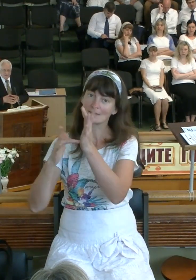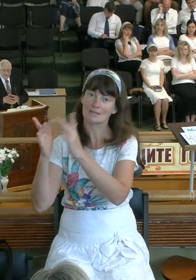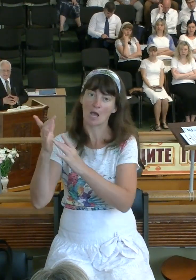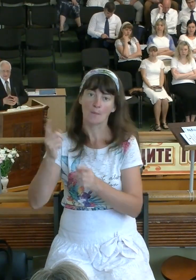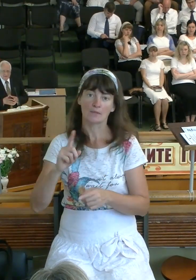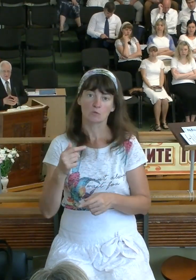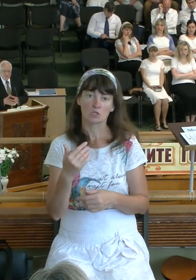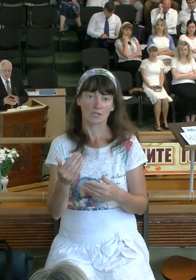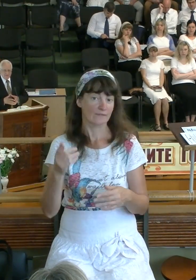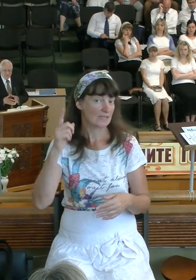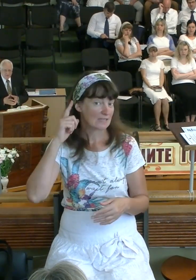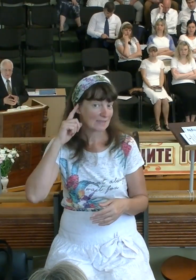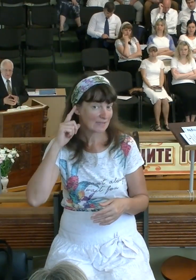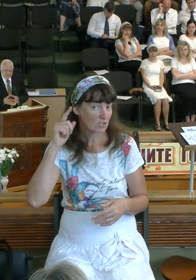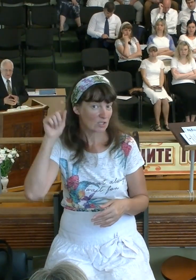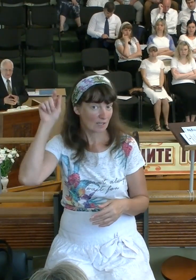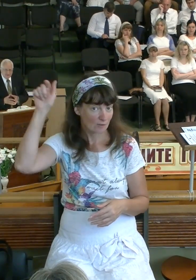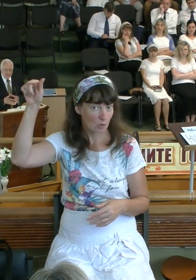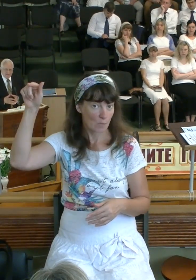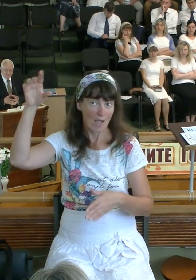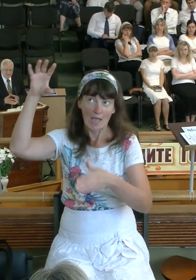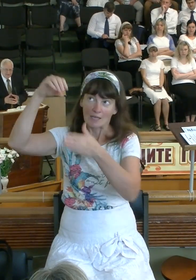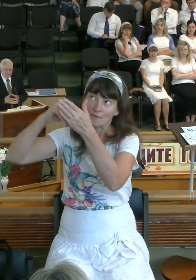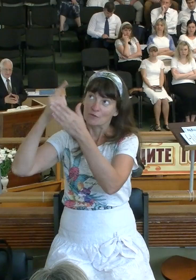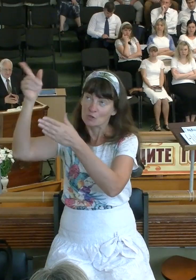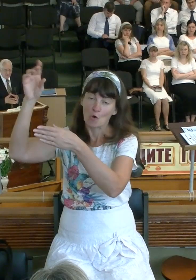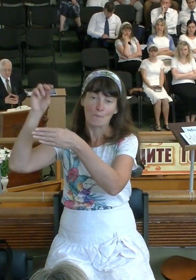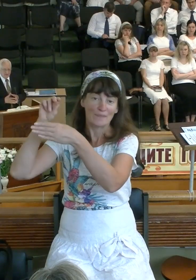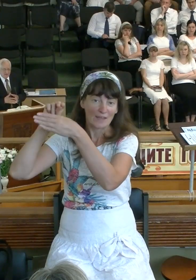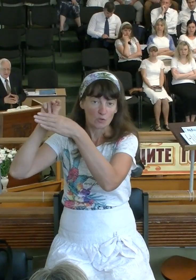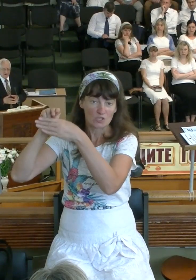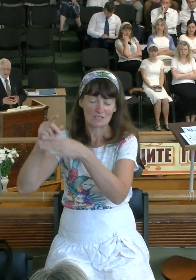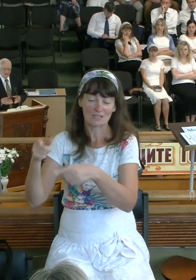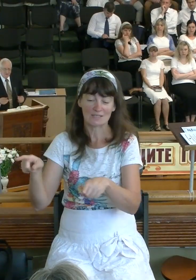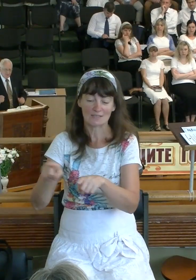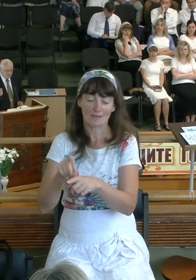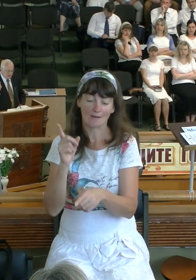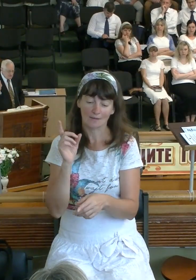потому что вы слышали о Нем и в Нем научились, так как истина в Иисусе,